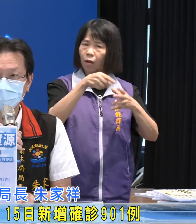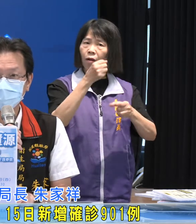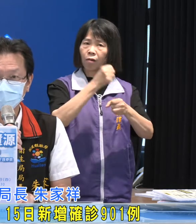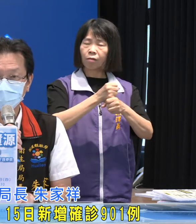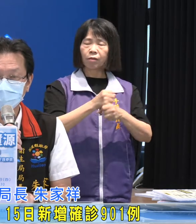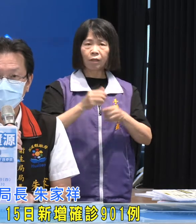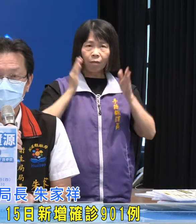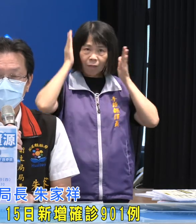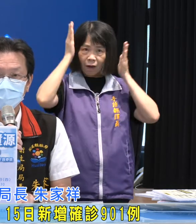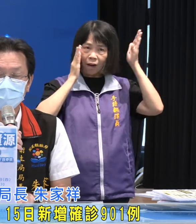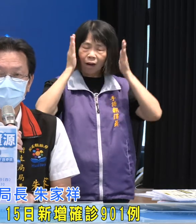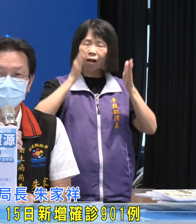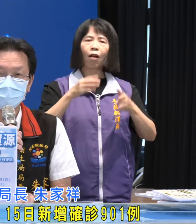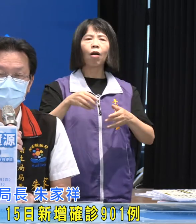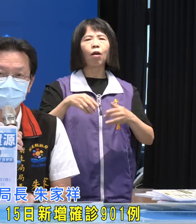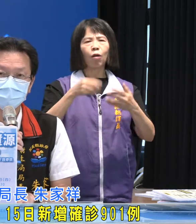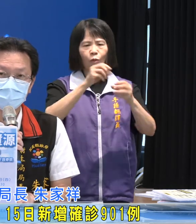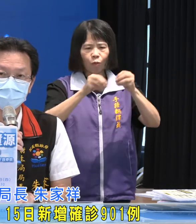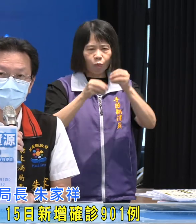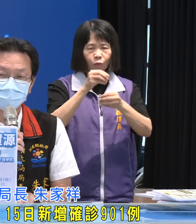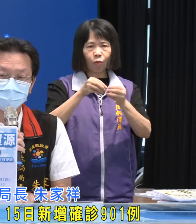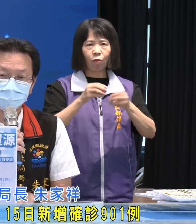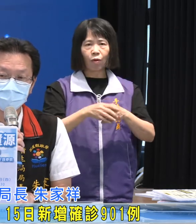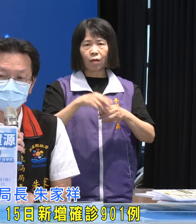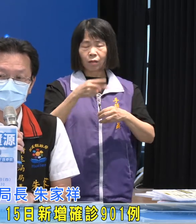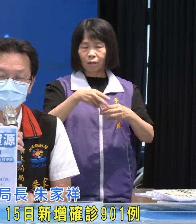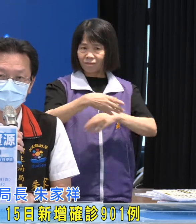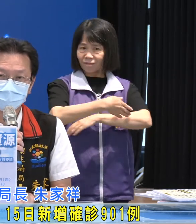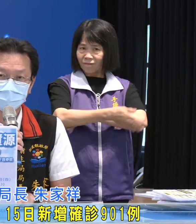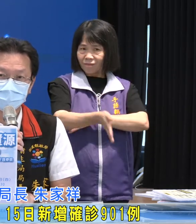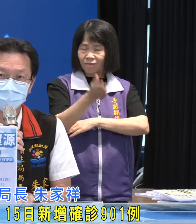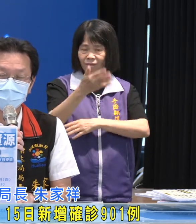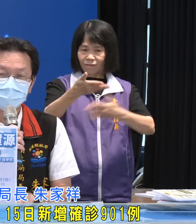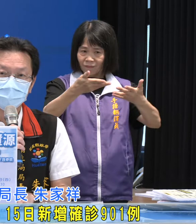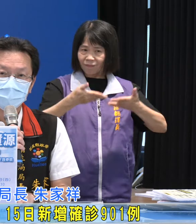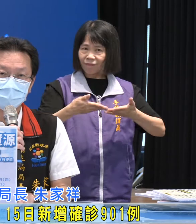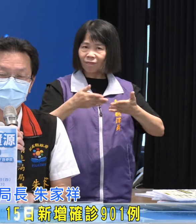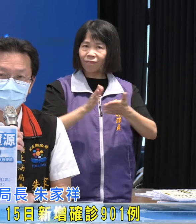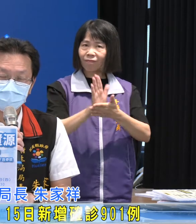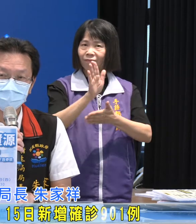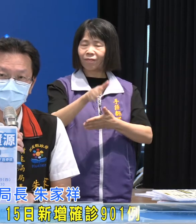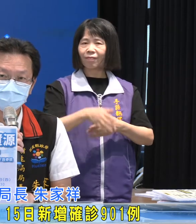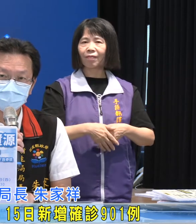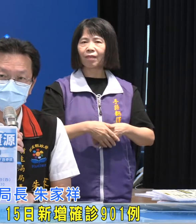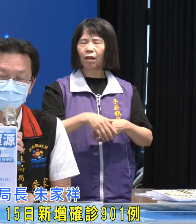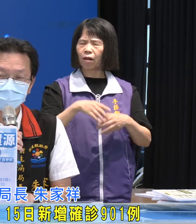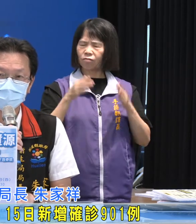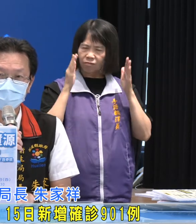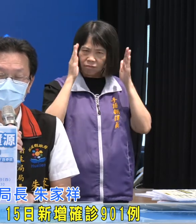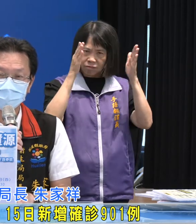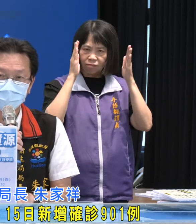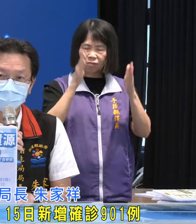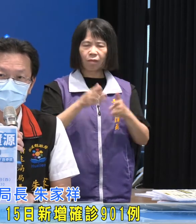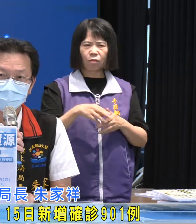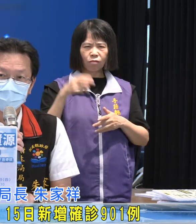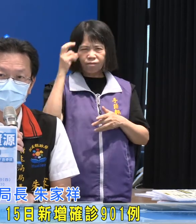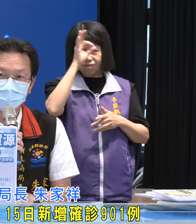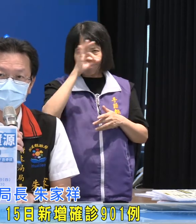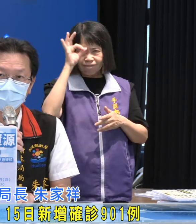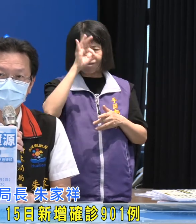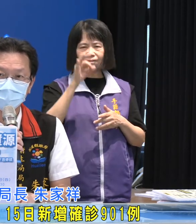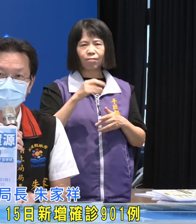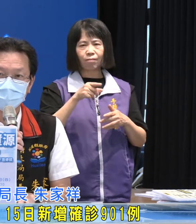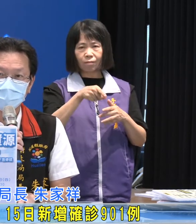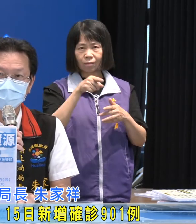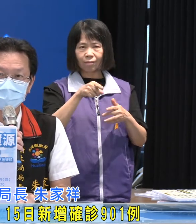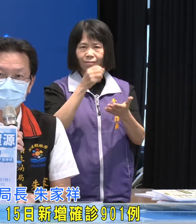来西亚组装。我想县府在取得这样的一个快筛试剂也非常的用心去查证